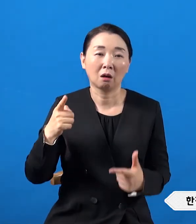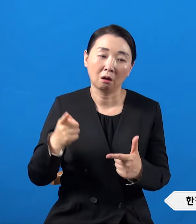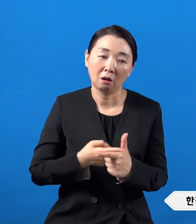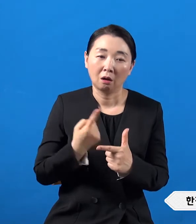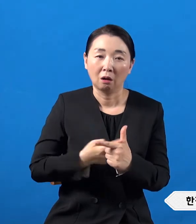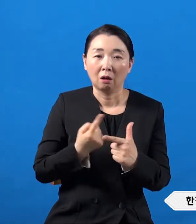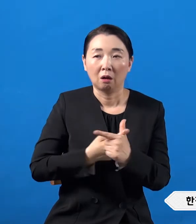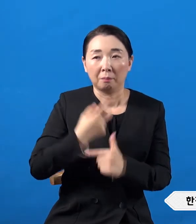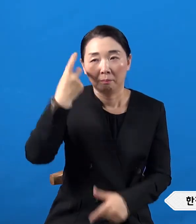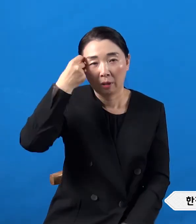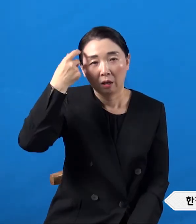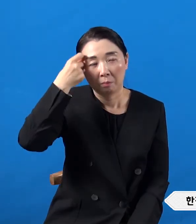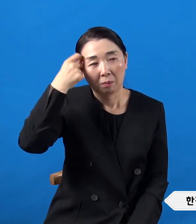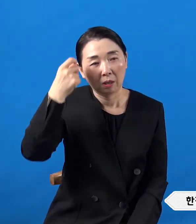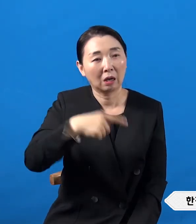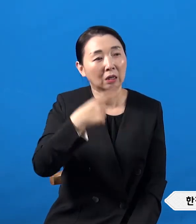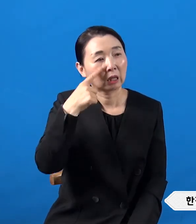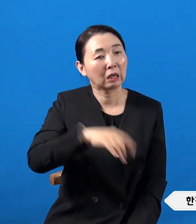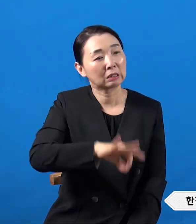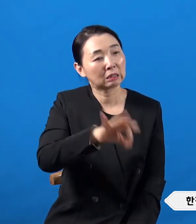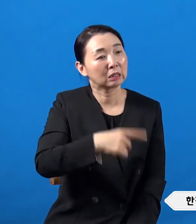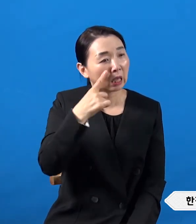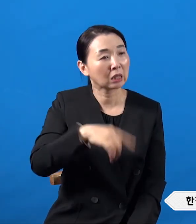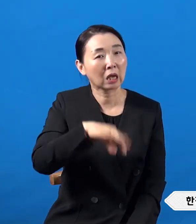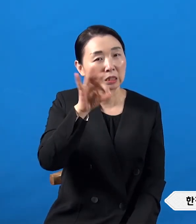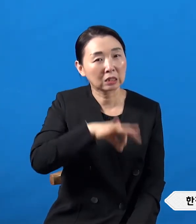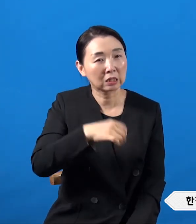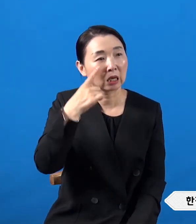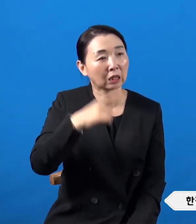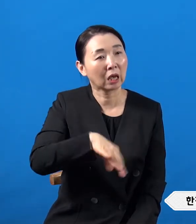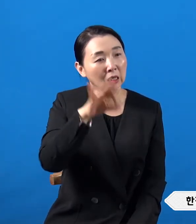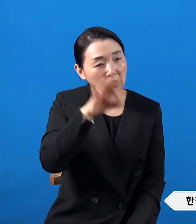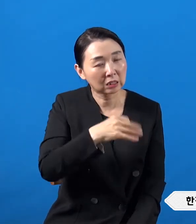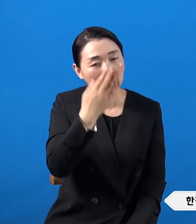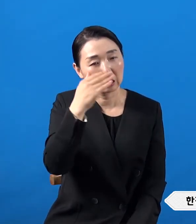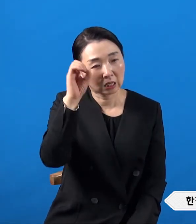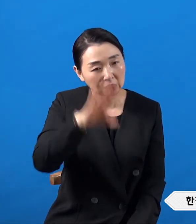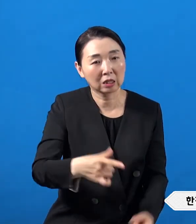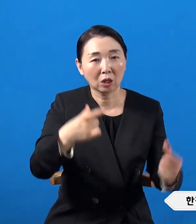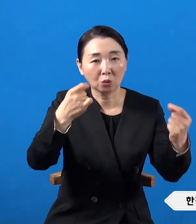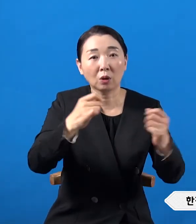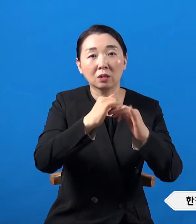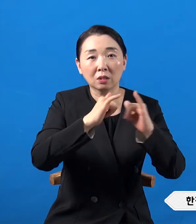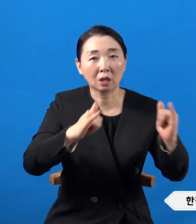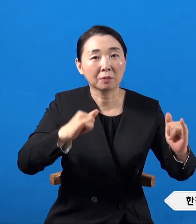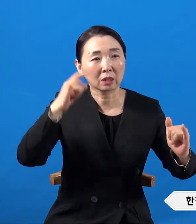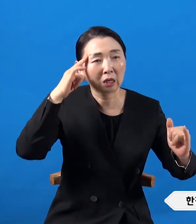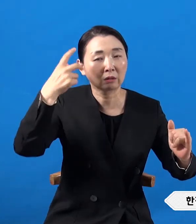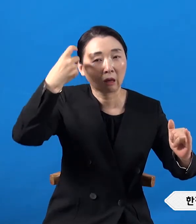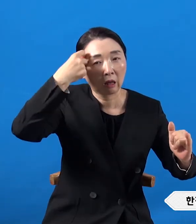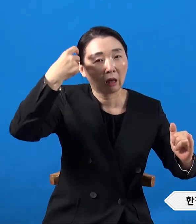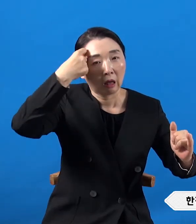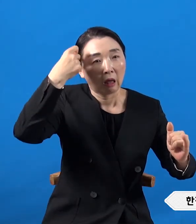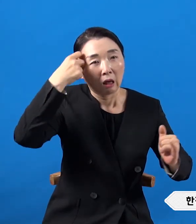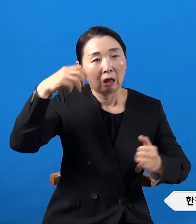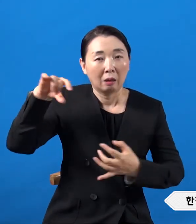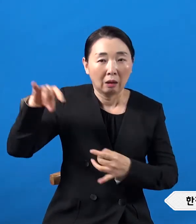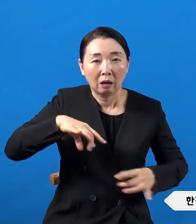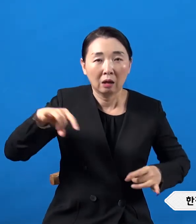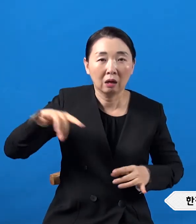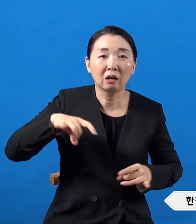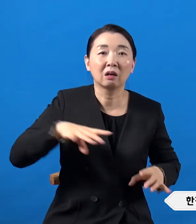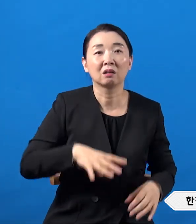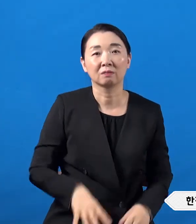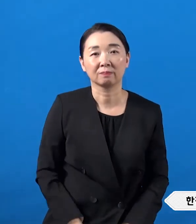남아가지고 계속 너는 쓸모없는 존재다, 너는 쓰레기 같은 존재다, 계속 그 신호를 보내오고 있는